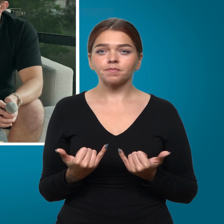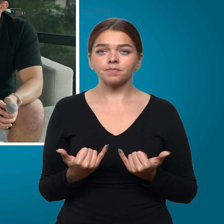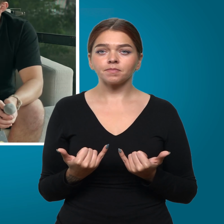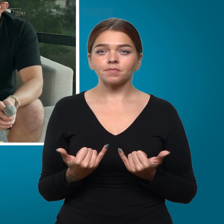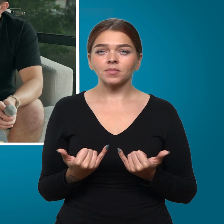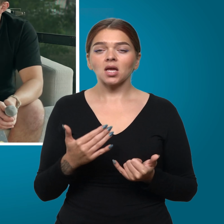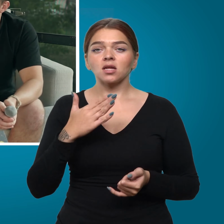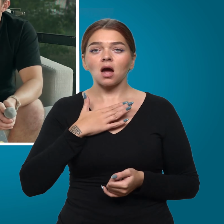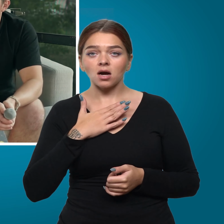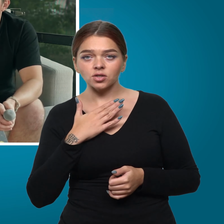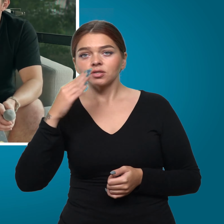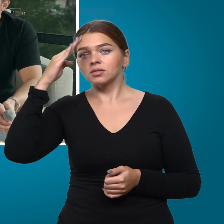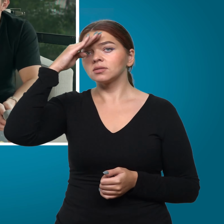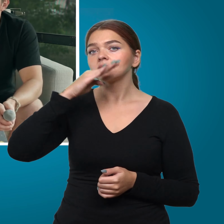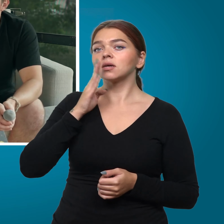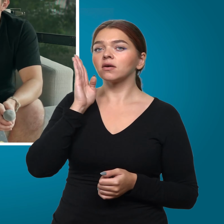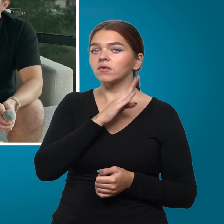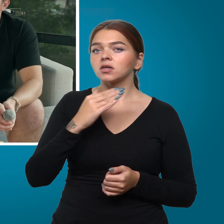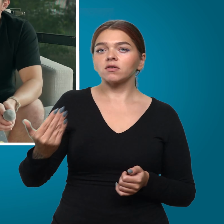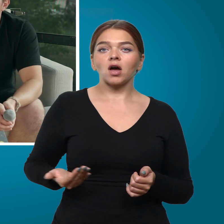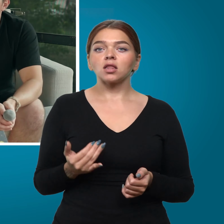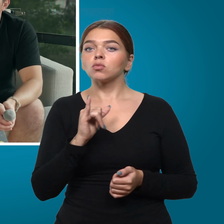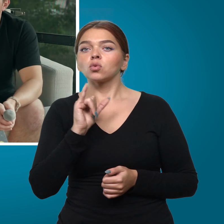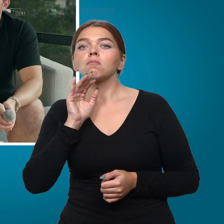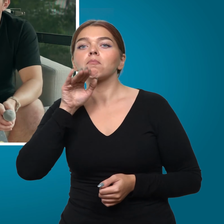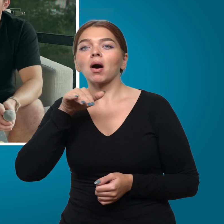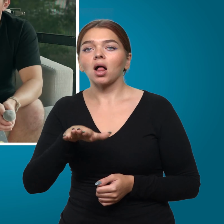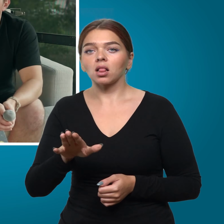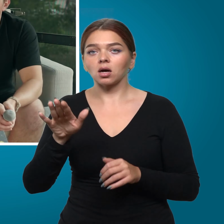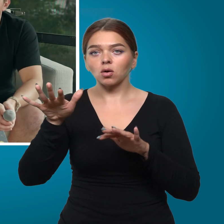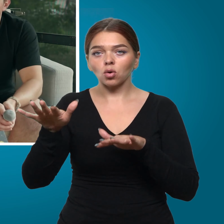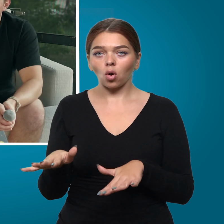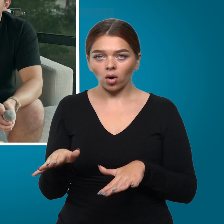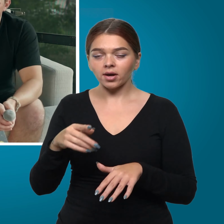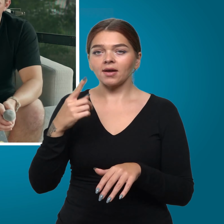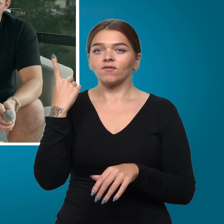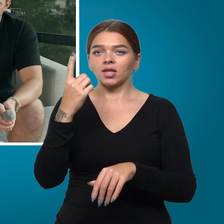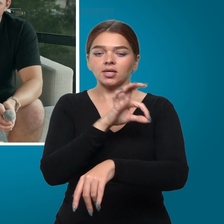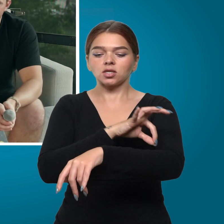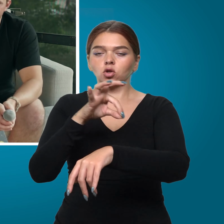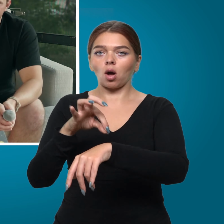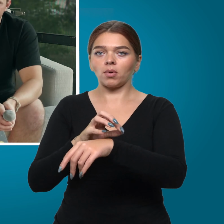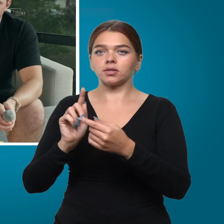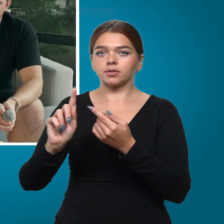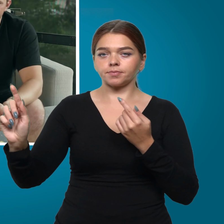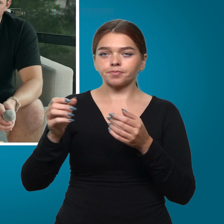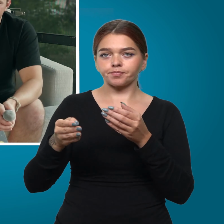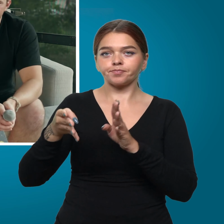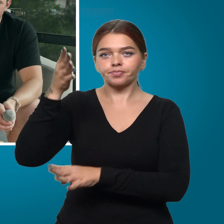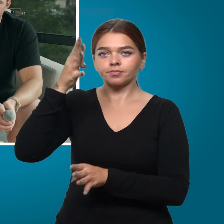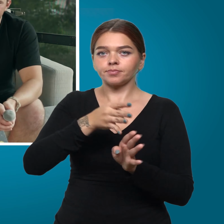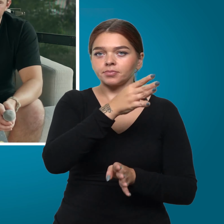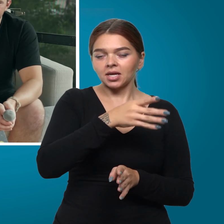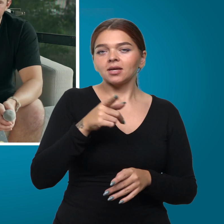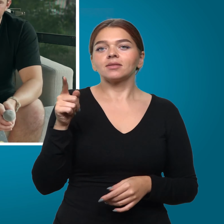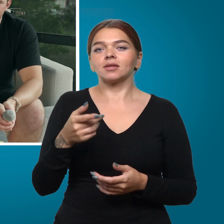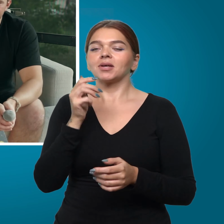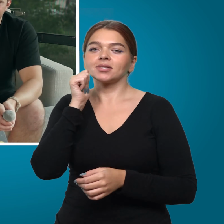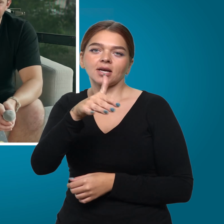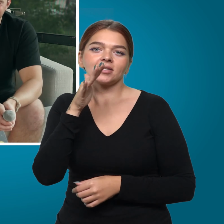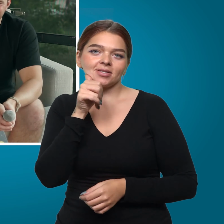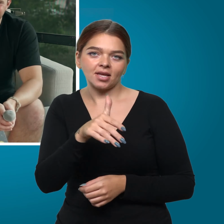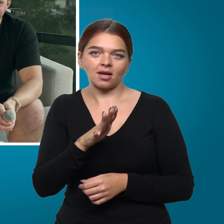ir tiek aš, tiek mano tėvai gyvenam Palangoje, atstumas tarp namų mūsų yra gal 1 kilometras, tai jie kiekvieną mielą dieną sulaukia mūsų kaip